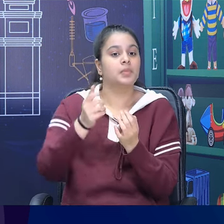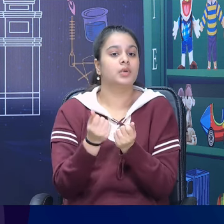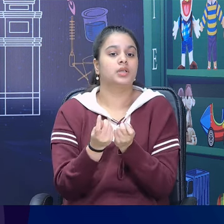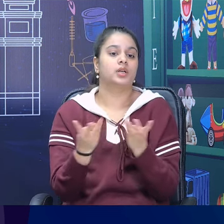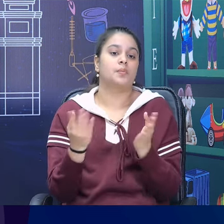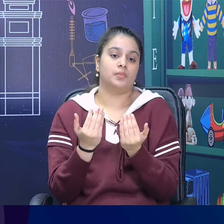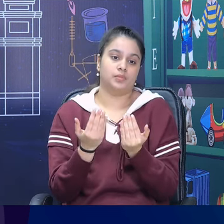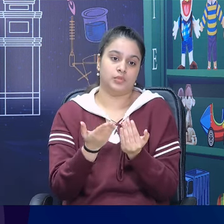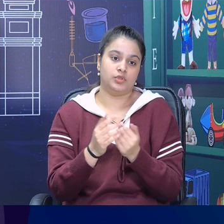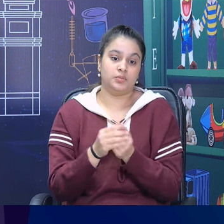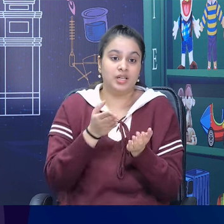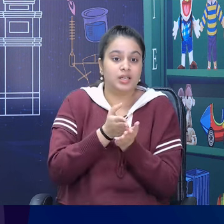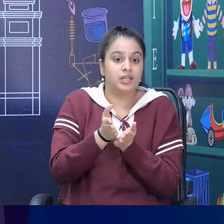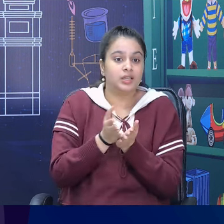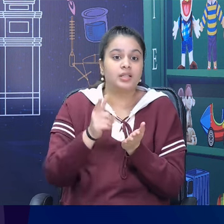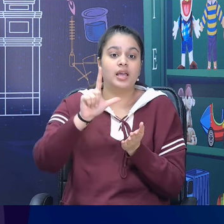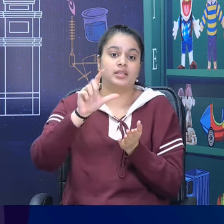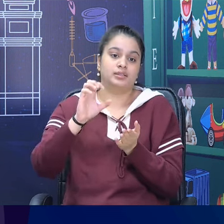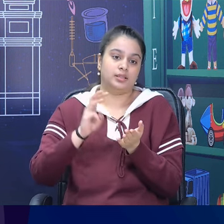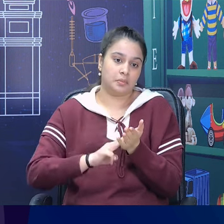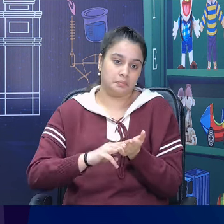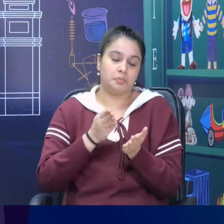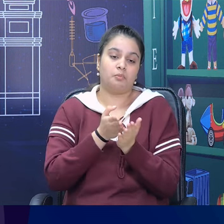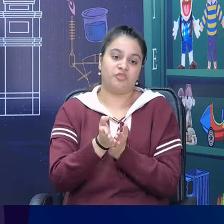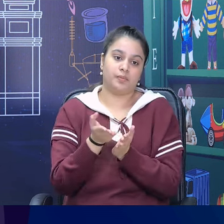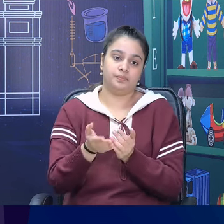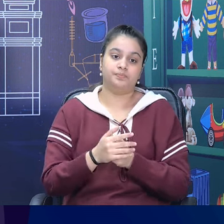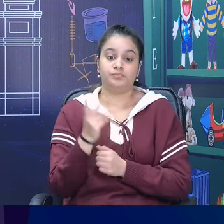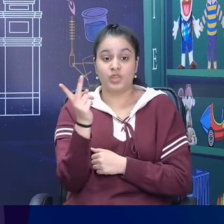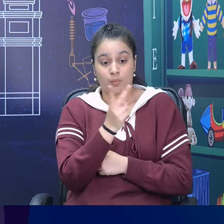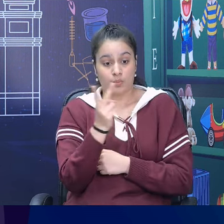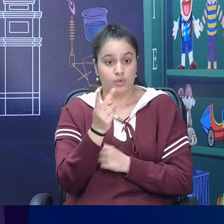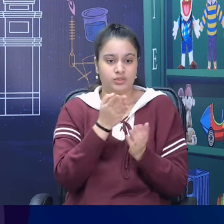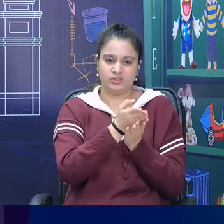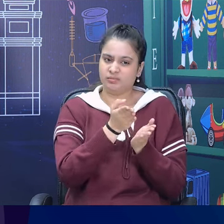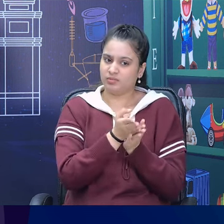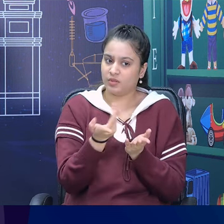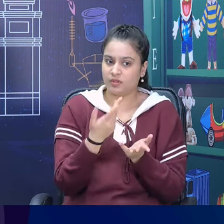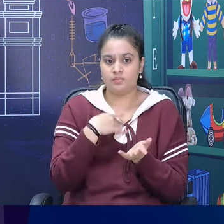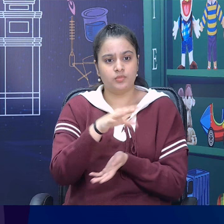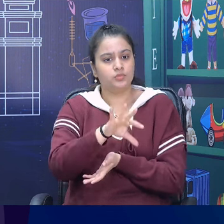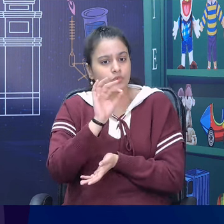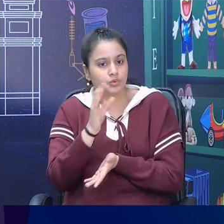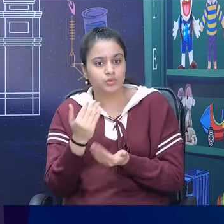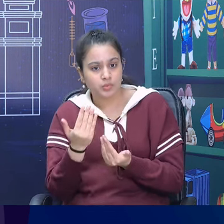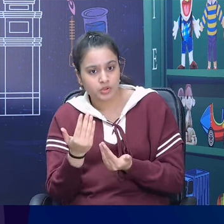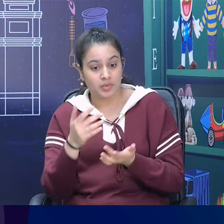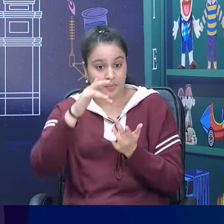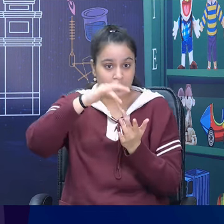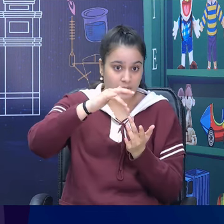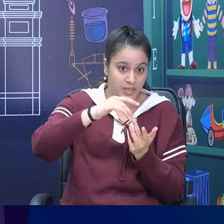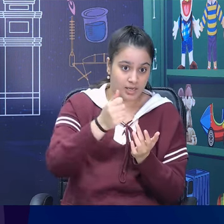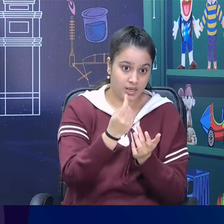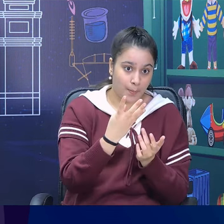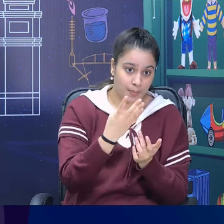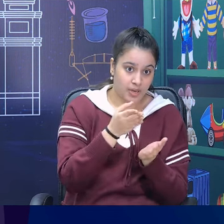का जो यूज़ करा वो करा एलसीएम मेथड का तो आप दोनों मेथड में से किसी भी मेथड का मिड वैल्यू मेथड एज वेल एज एलसीएम मेथड में